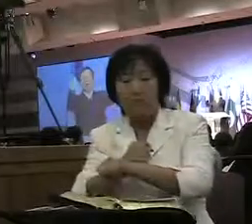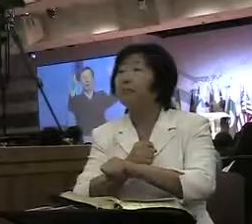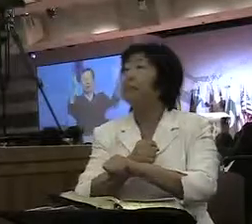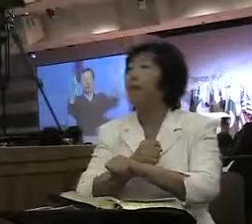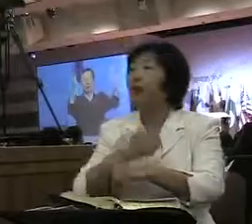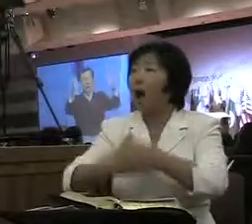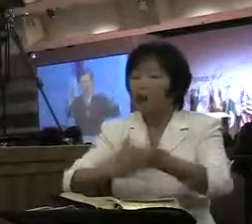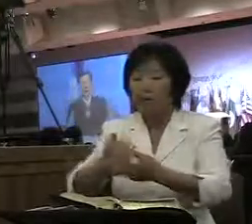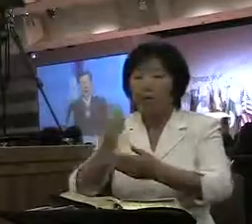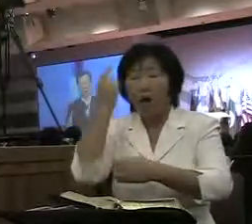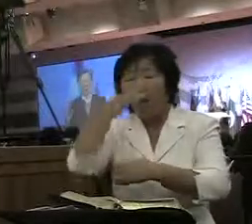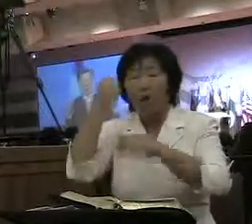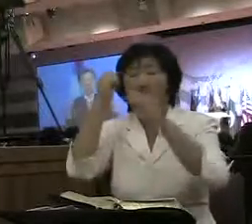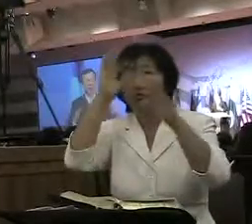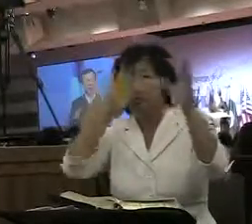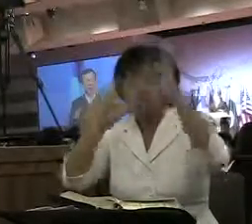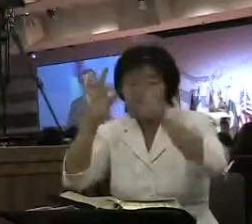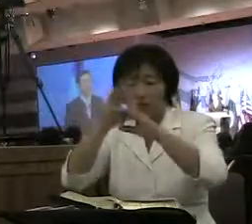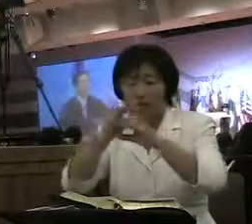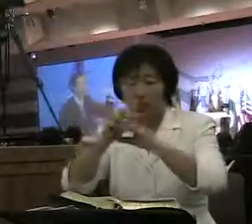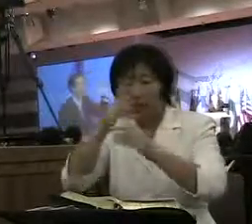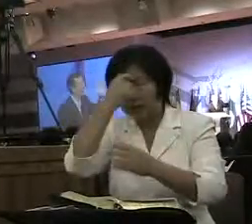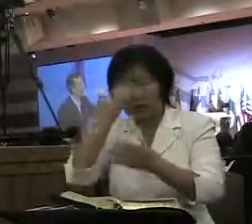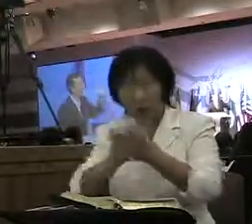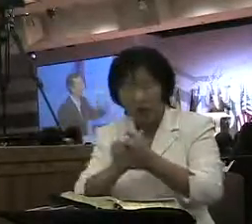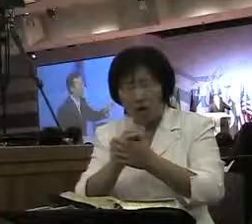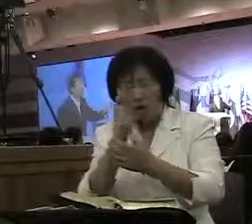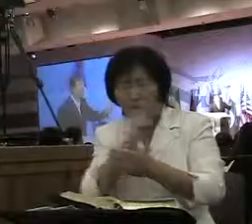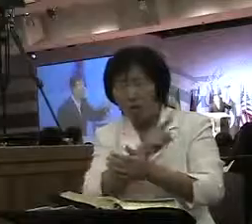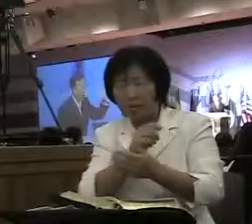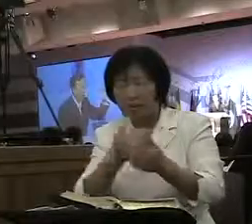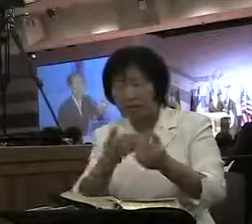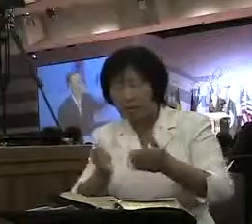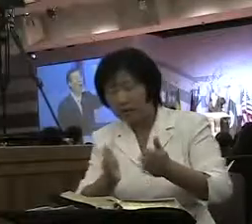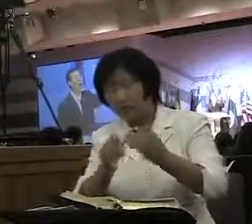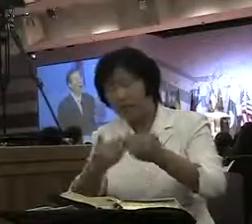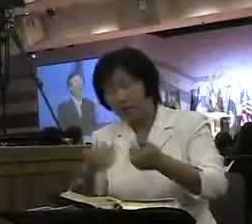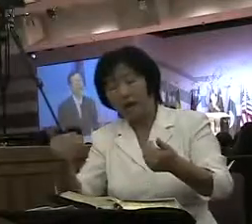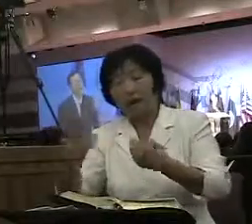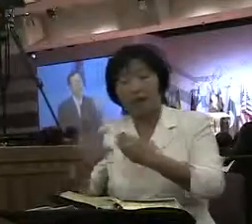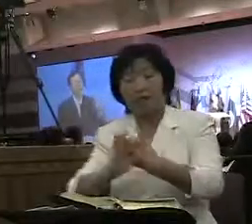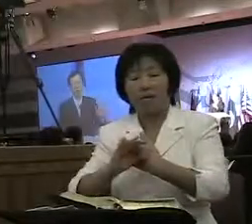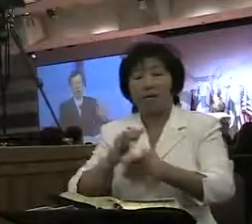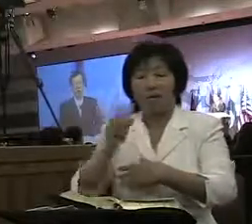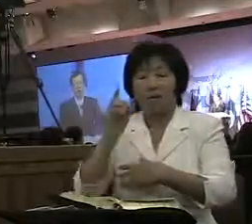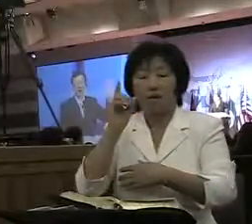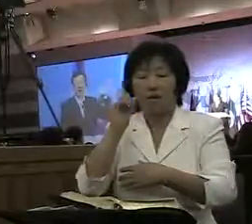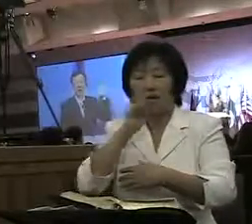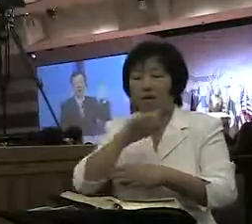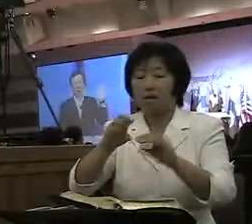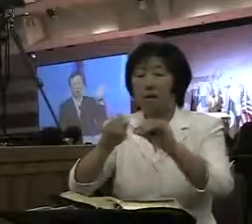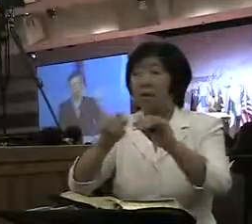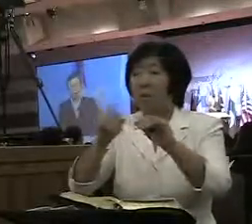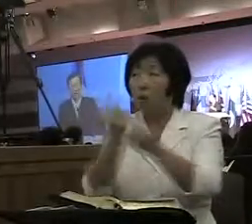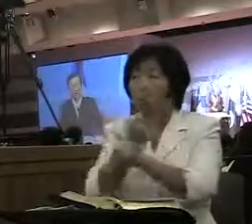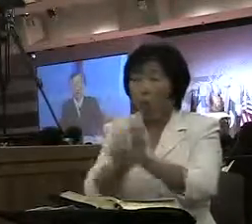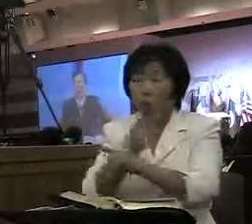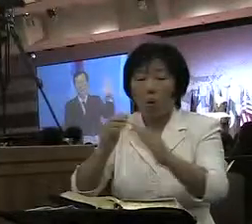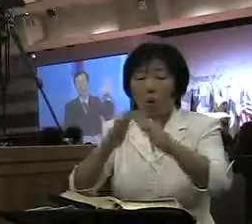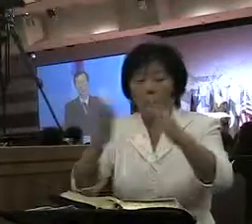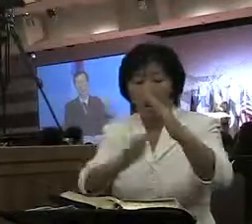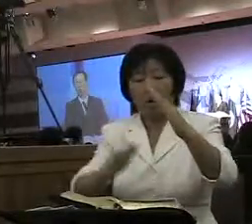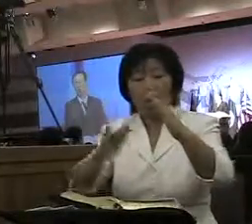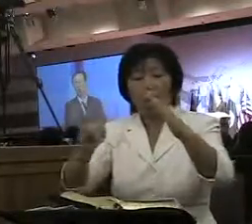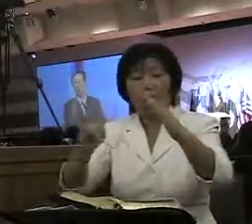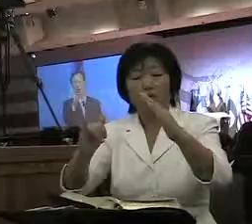하나님의 얼굴을 찾고 기도하며 악한 길에서 떠나면 내가 그들의 기도를 듣고 와서 그들의 땅을 고치리라, 그들의 가족들을